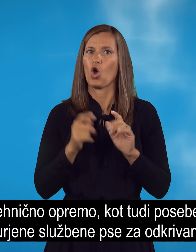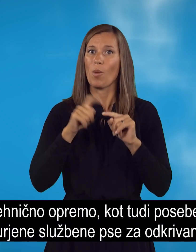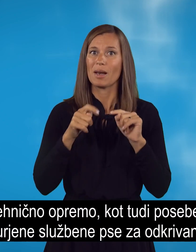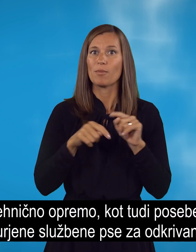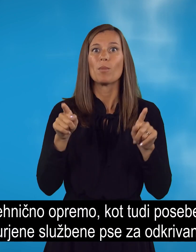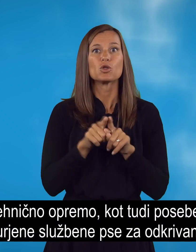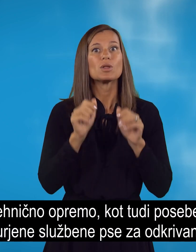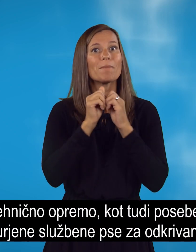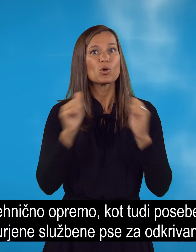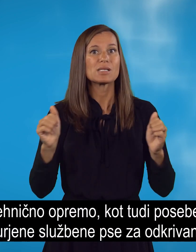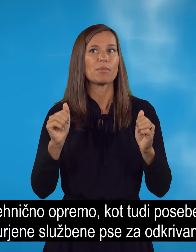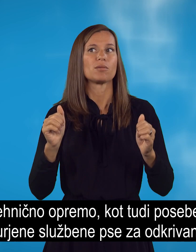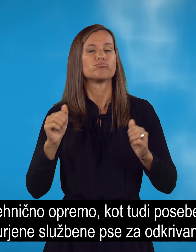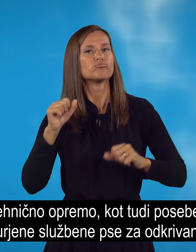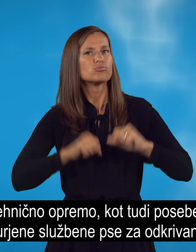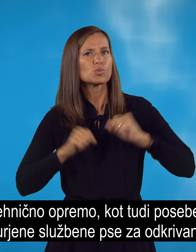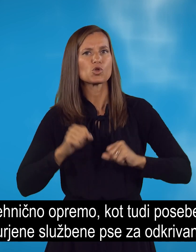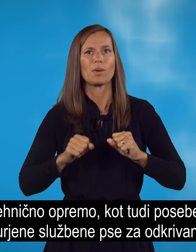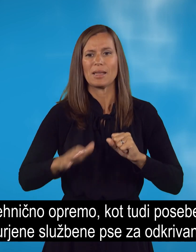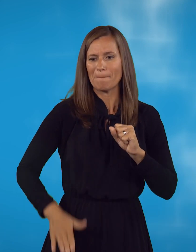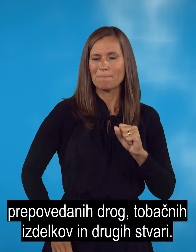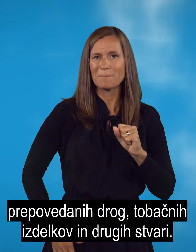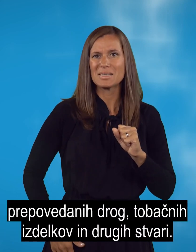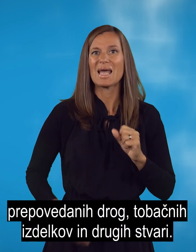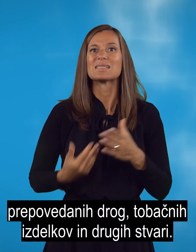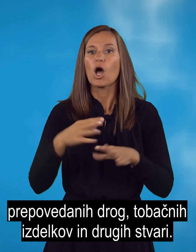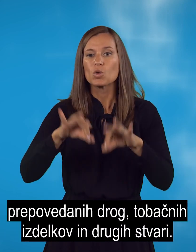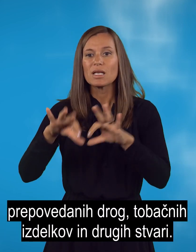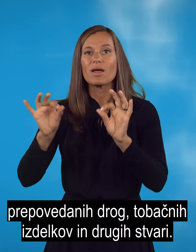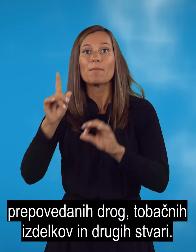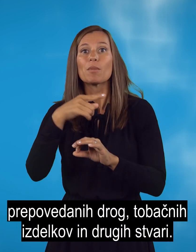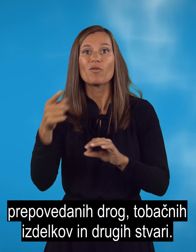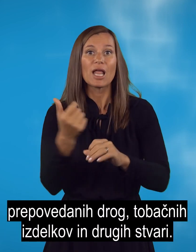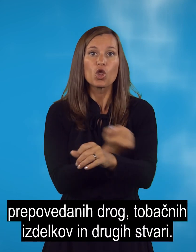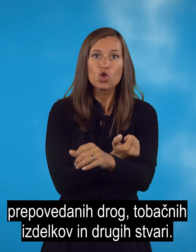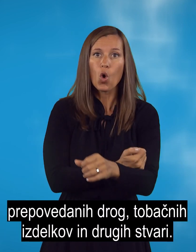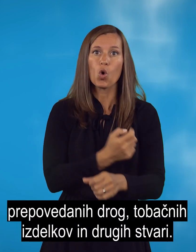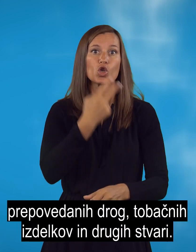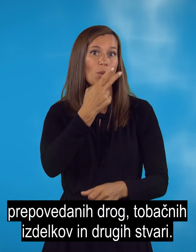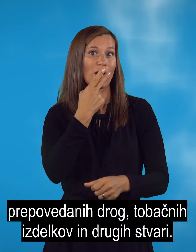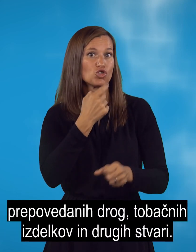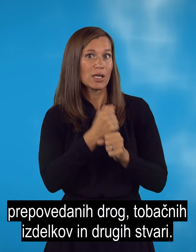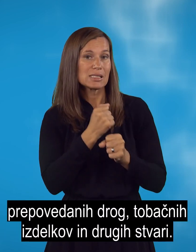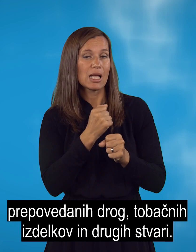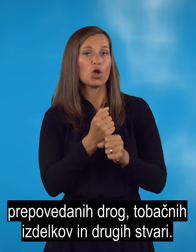tudi posebej izurjene službene pse za odkrivanje prepovedanih drog, tobačnih izdelkov in drugih stvari.